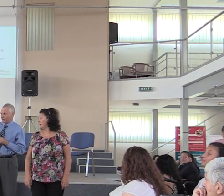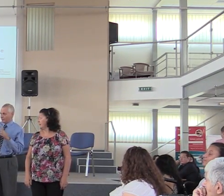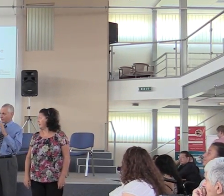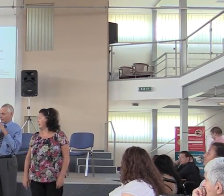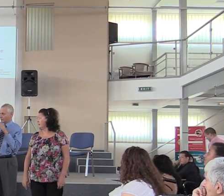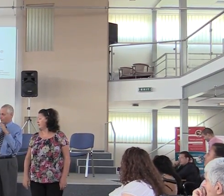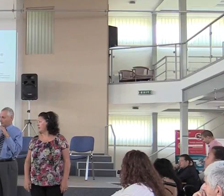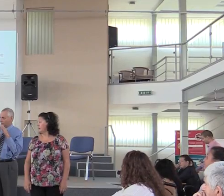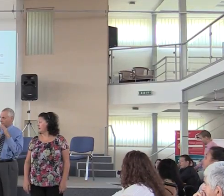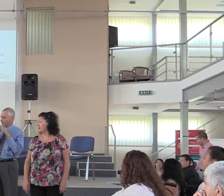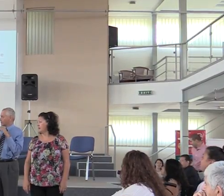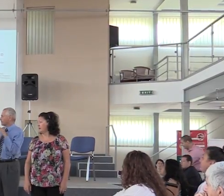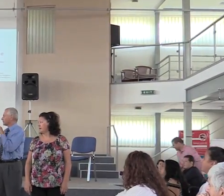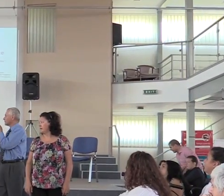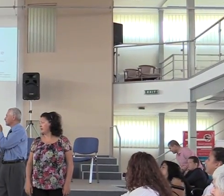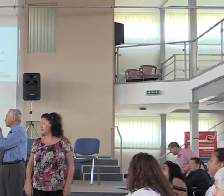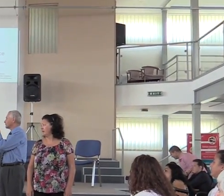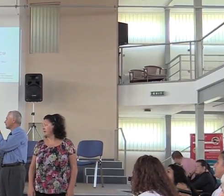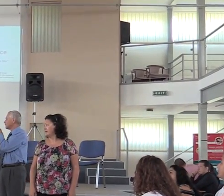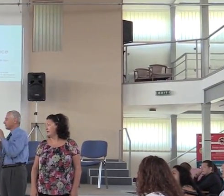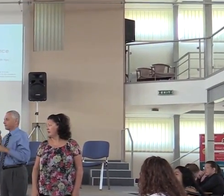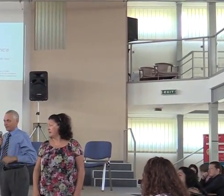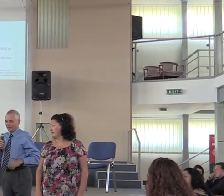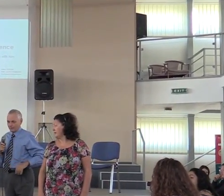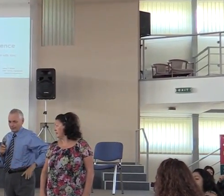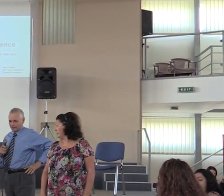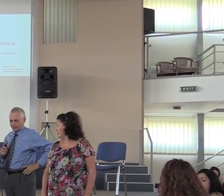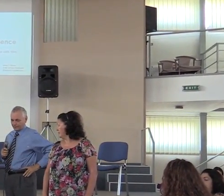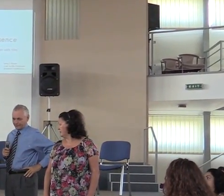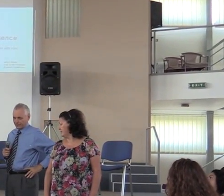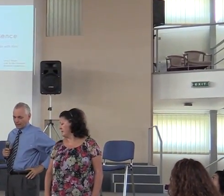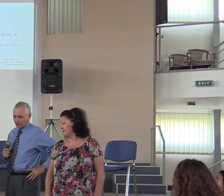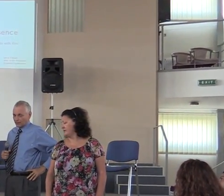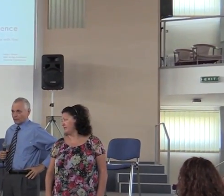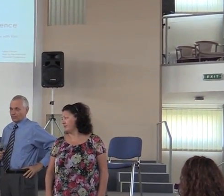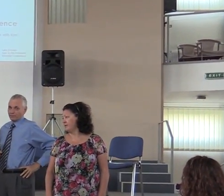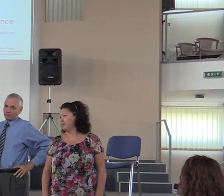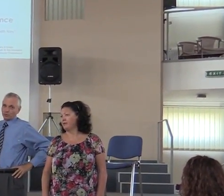I don't know about you, but my heart has been touched this morning.